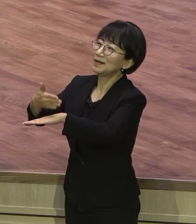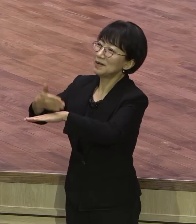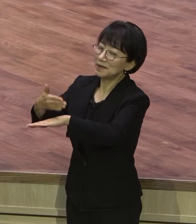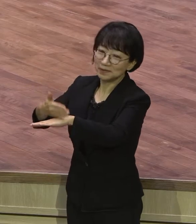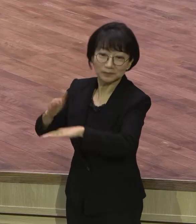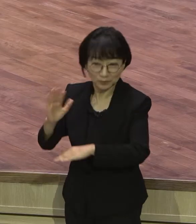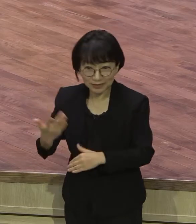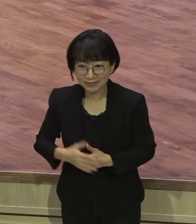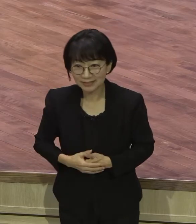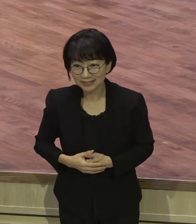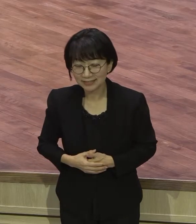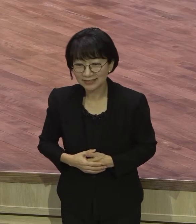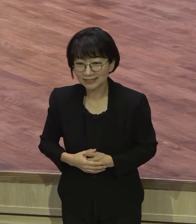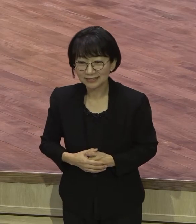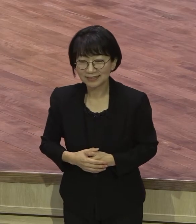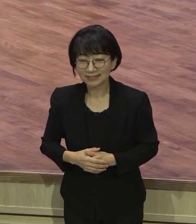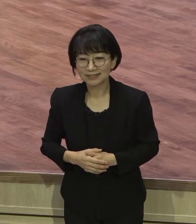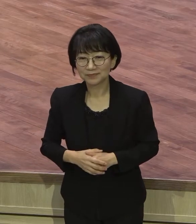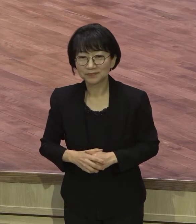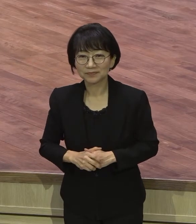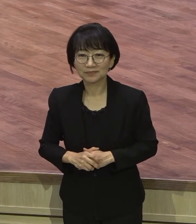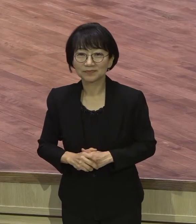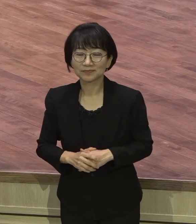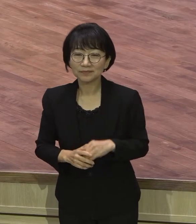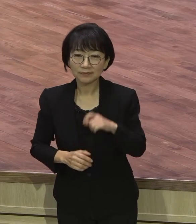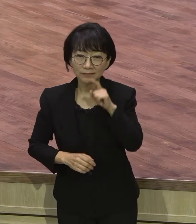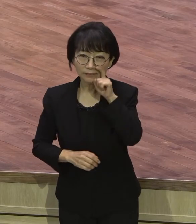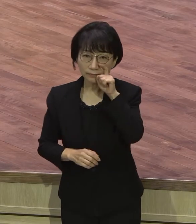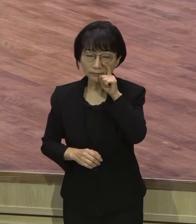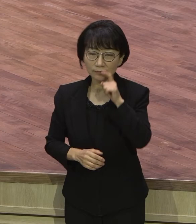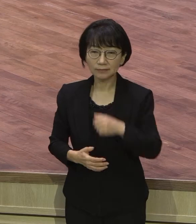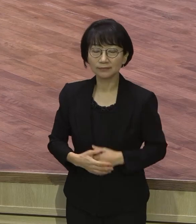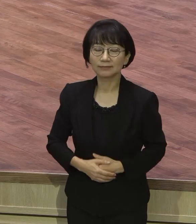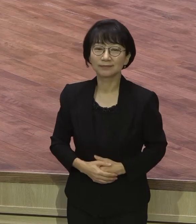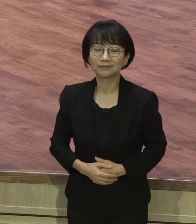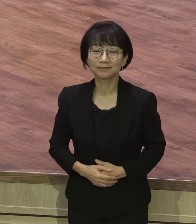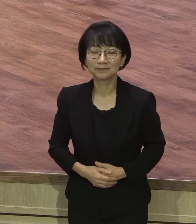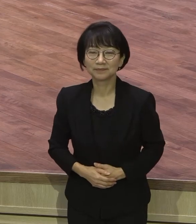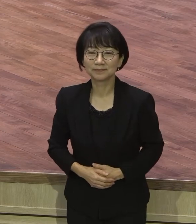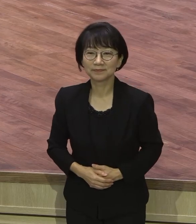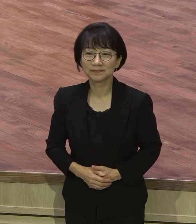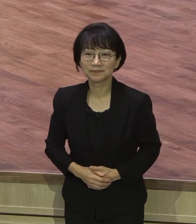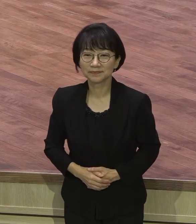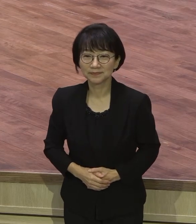흐르면 흐를수록 그게 제대로 된 성경적 신앙생활이에요.